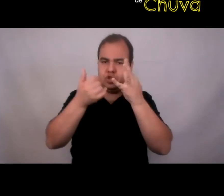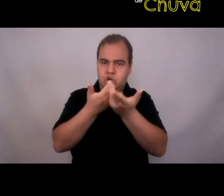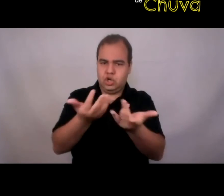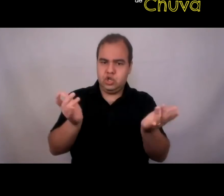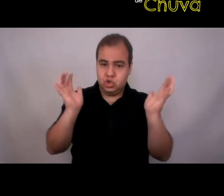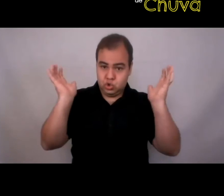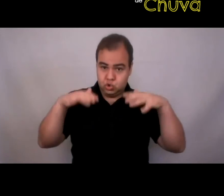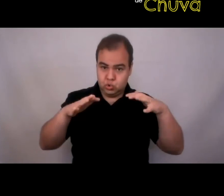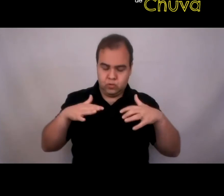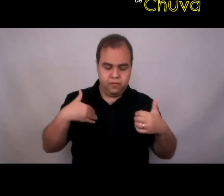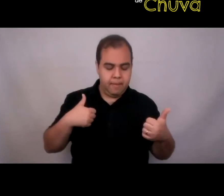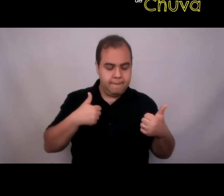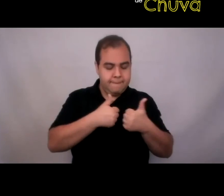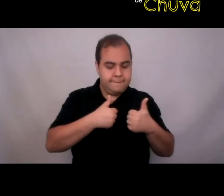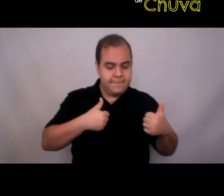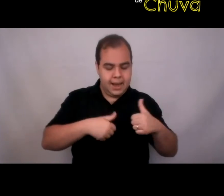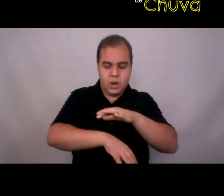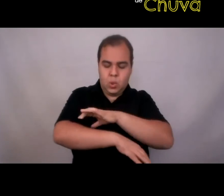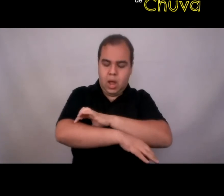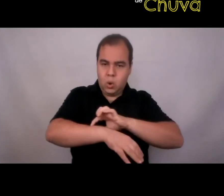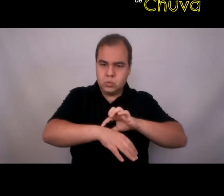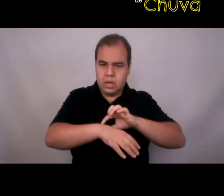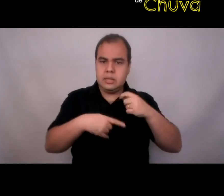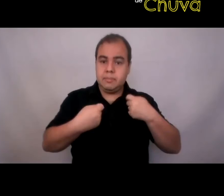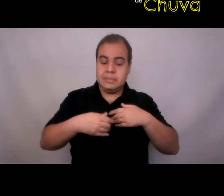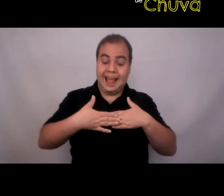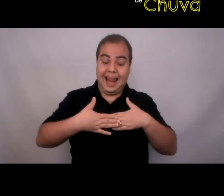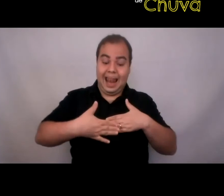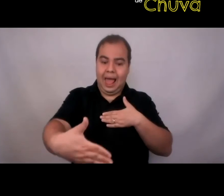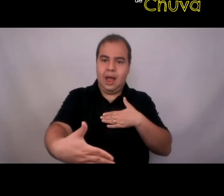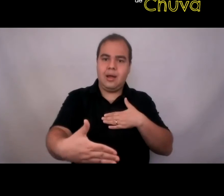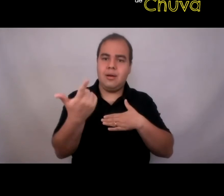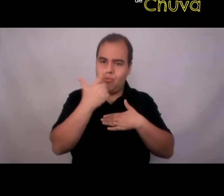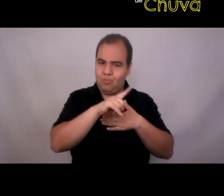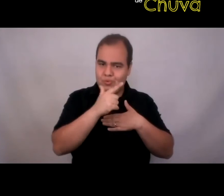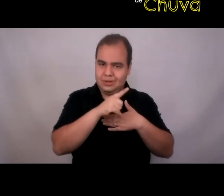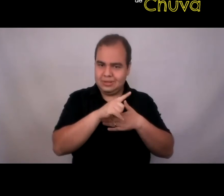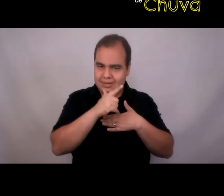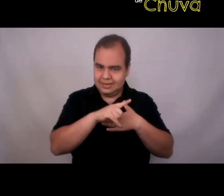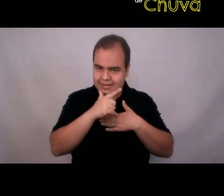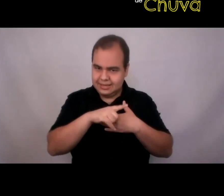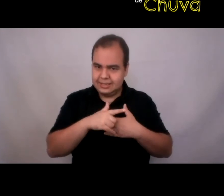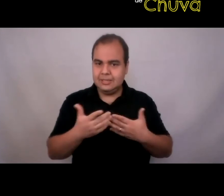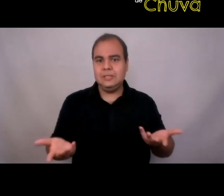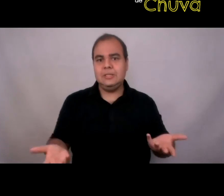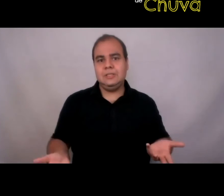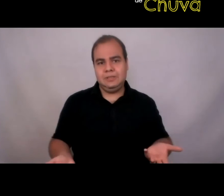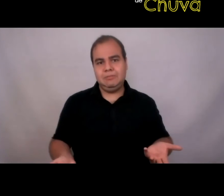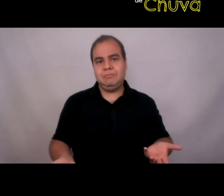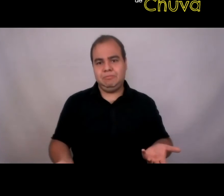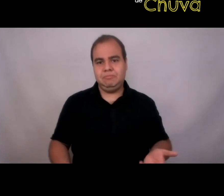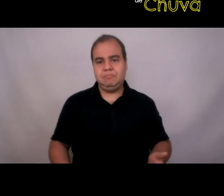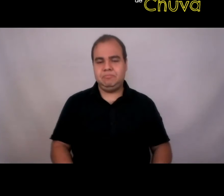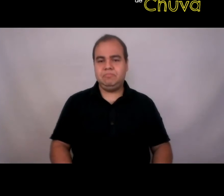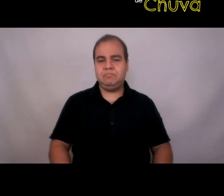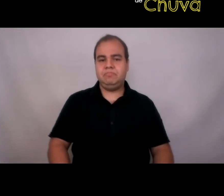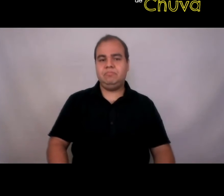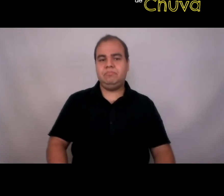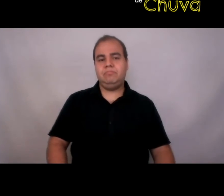conectado à calçada, então você precisa de uma calçada bem mais larga para poder acomodar o passeio de pedestres, tá?